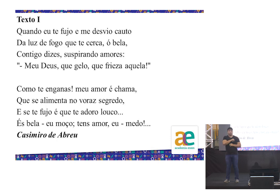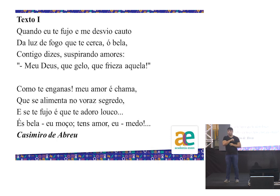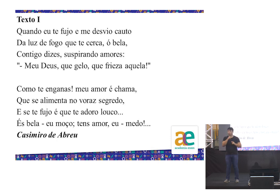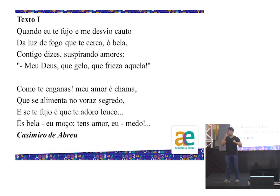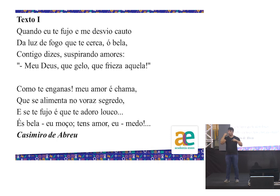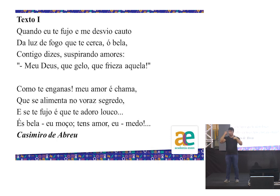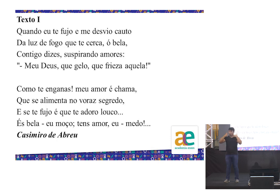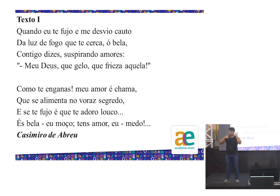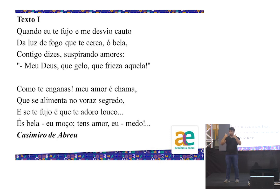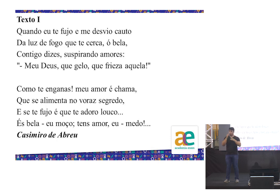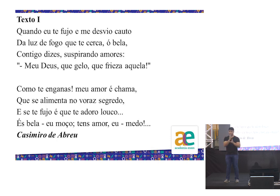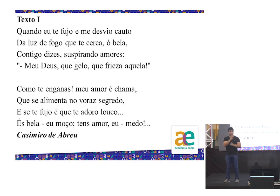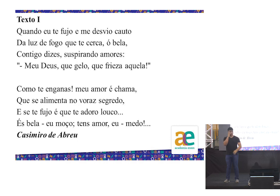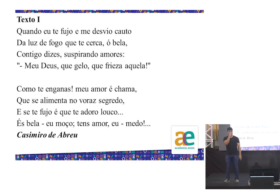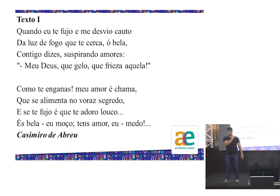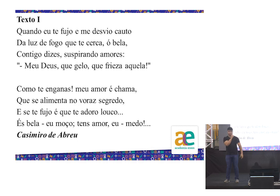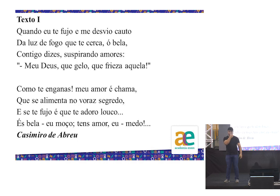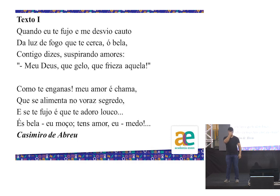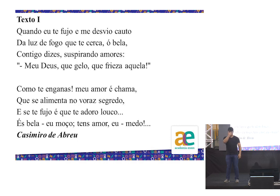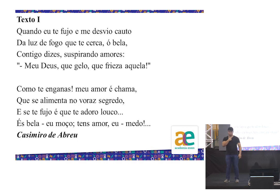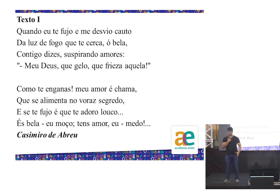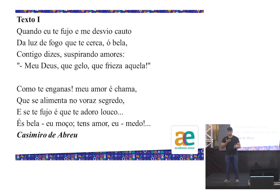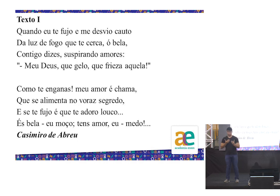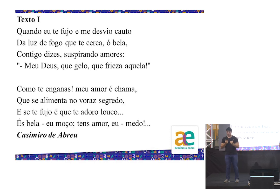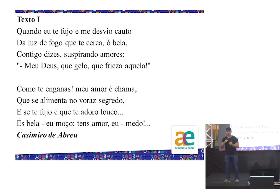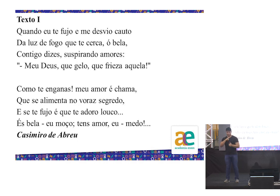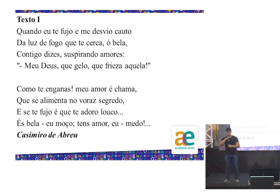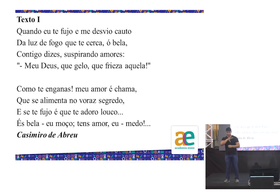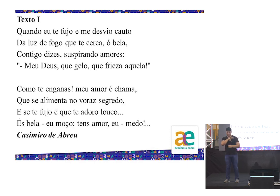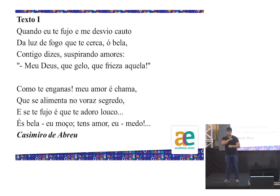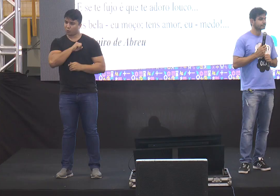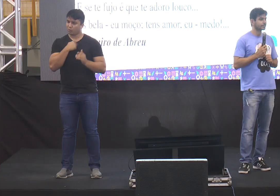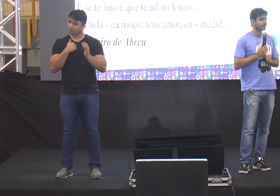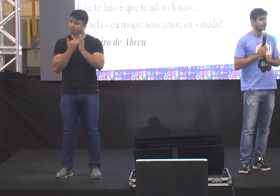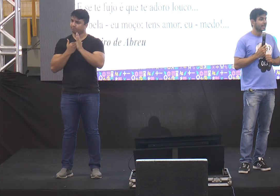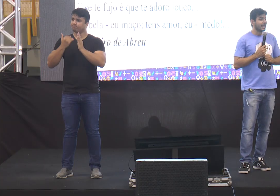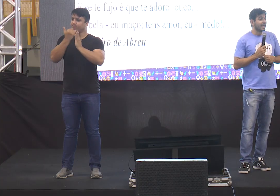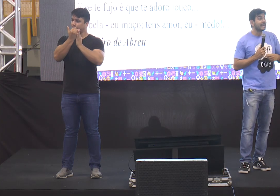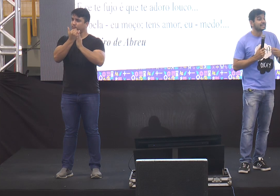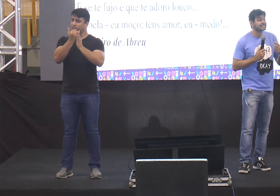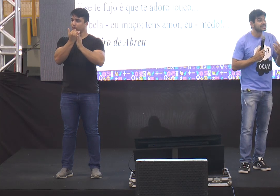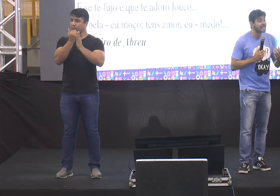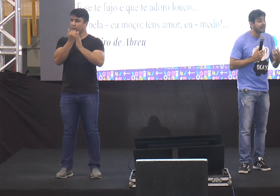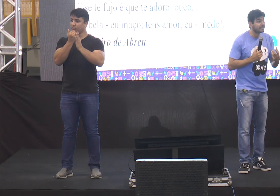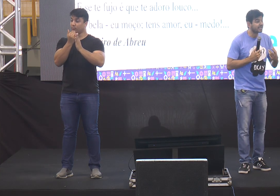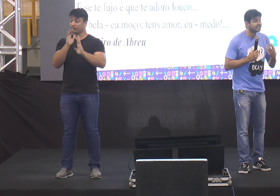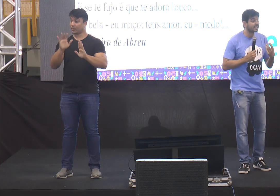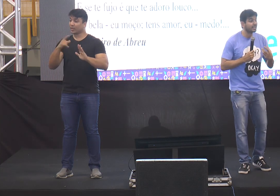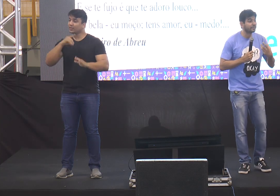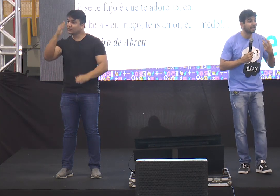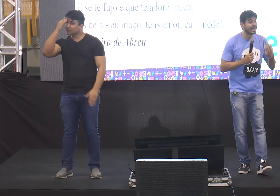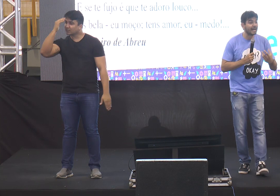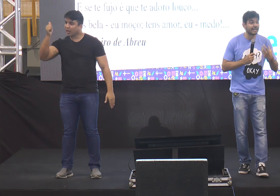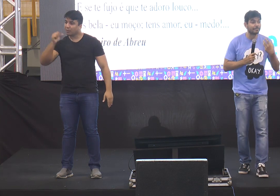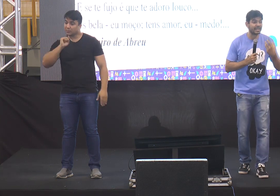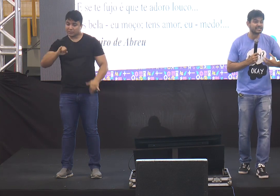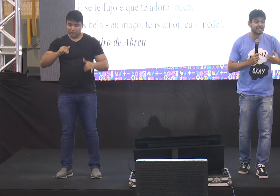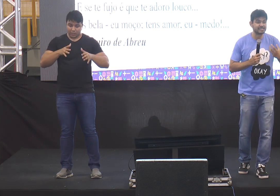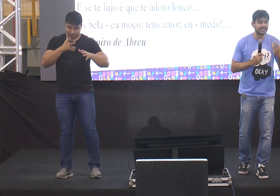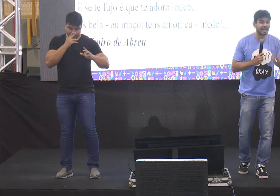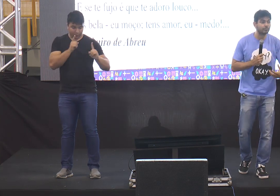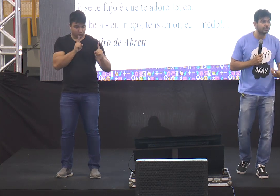louco. És bela, eu moço, tens amor, eu medo. Ele sabe que se ele ficar